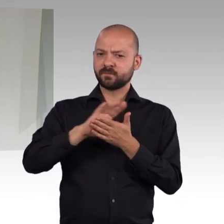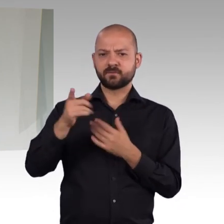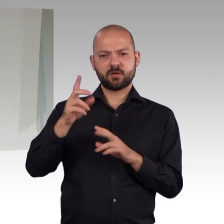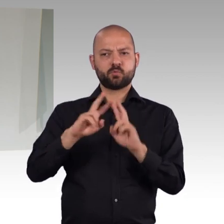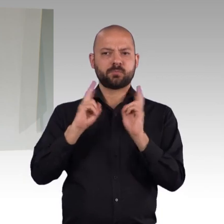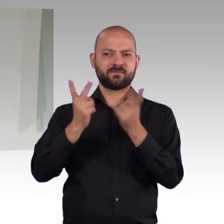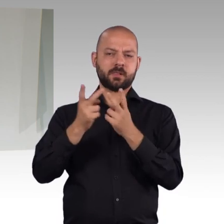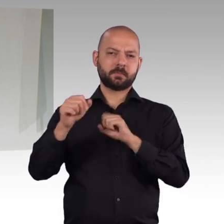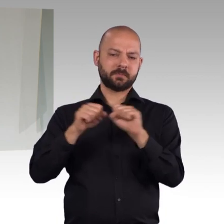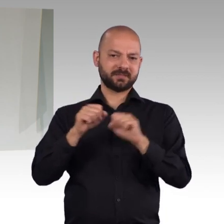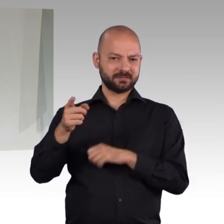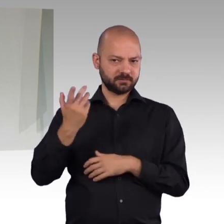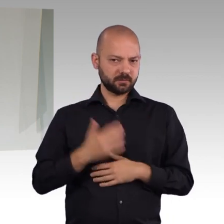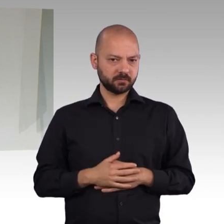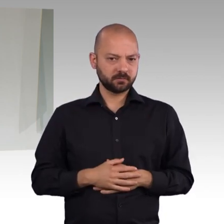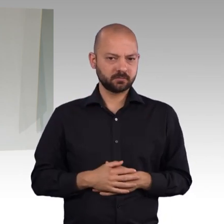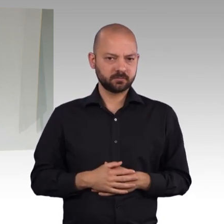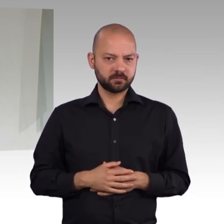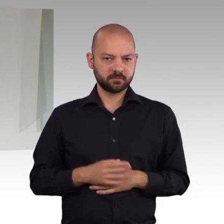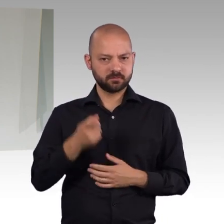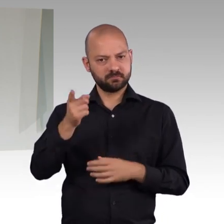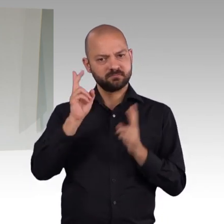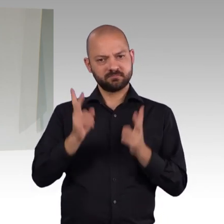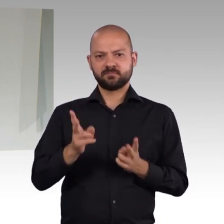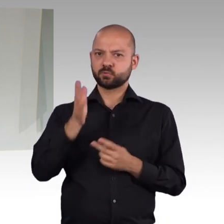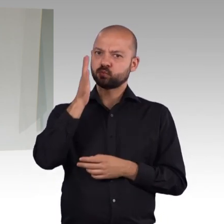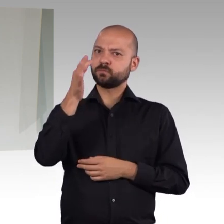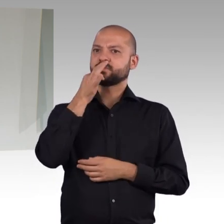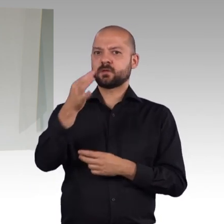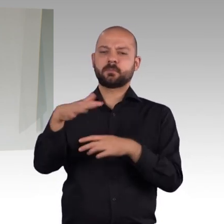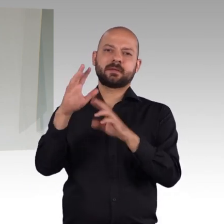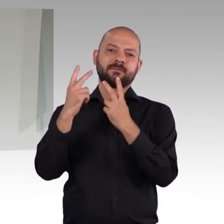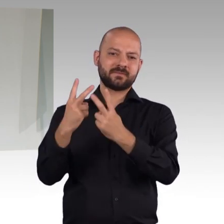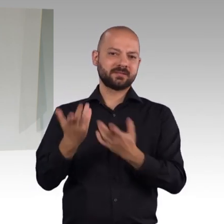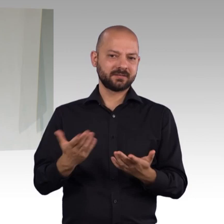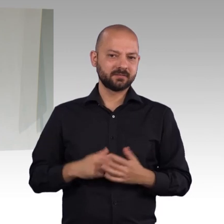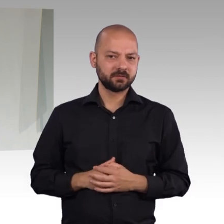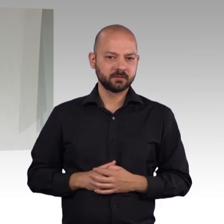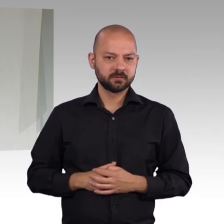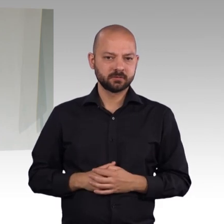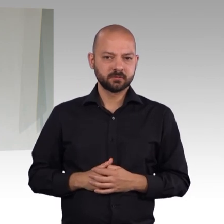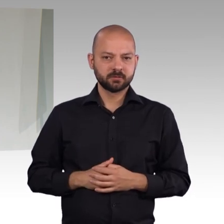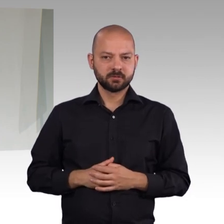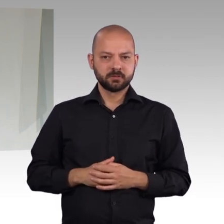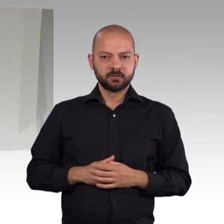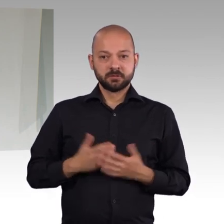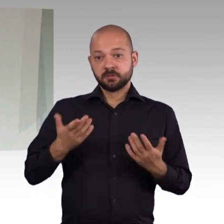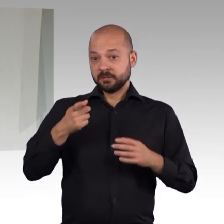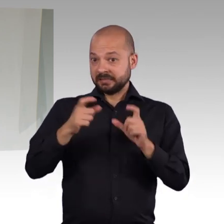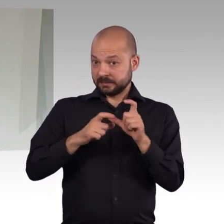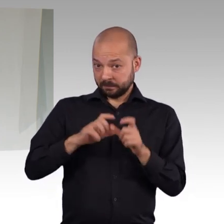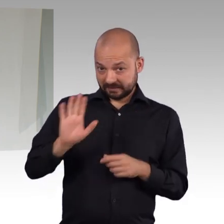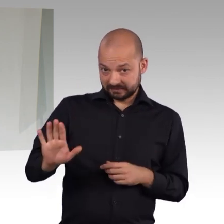Zukunftsfrage nehmen wollen. Das wäre noch halbwegs glaubwürdig gewesen. Nachdem Ihre einzige europapolitische Idee in